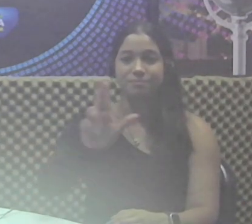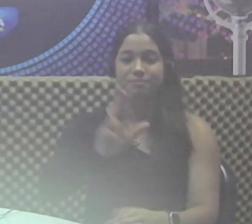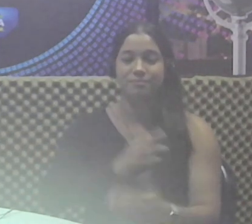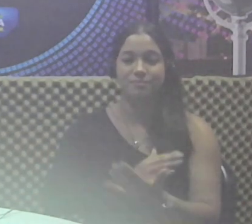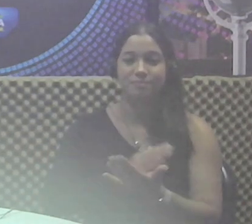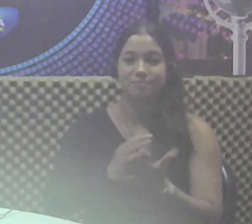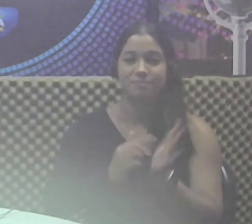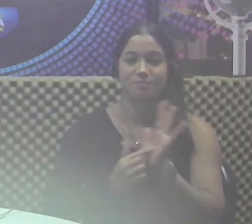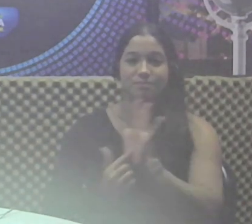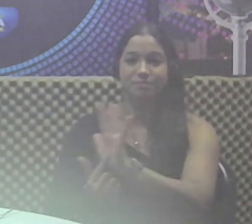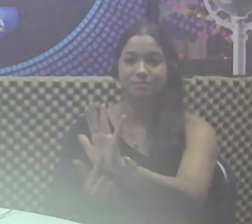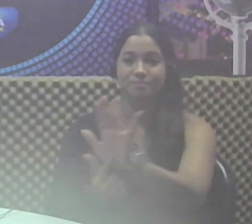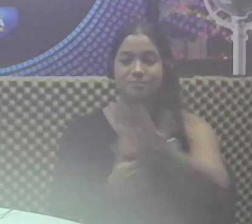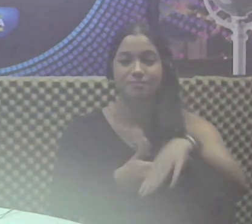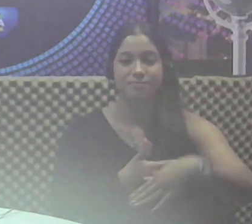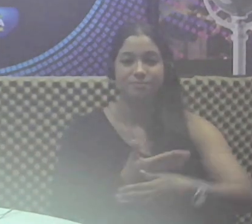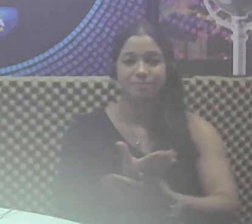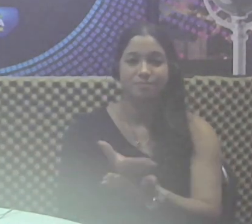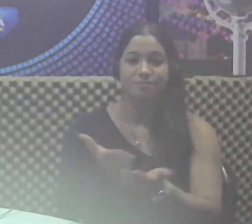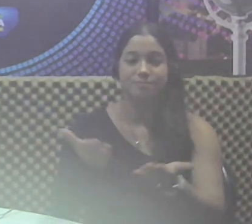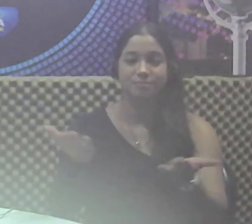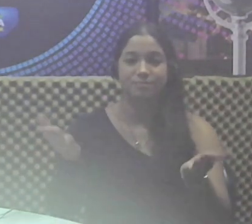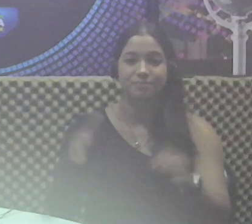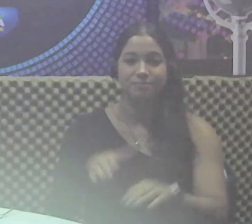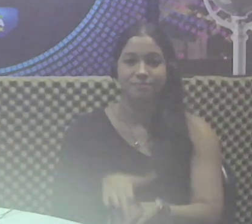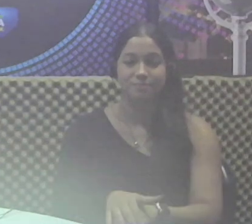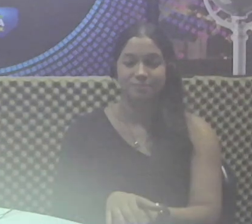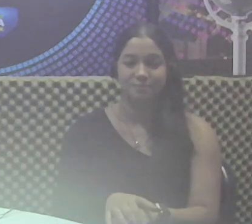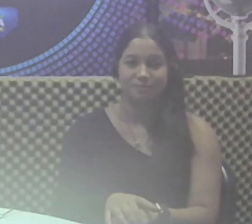Uberlândia no ar pra você.